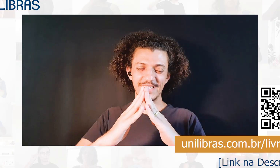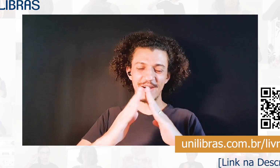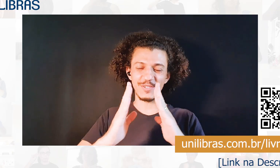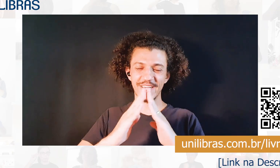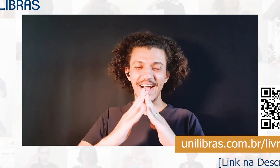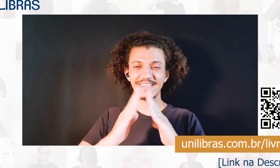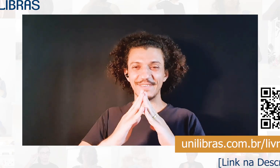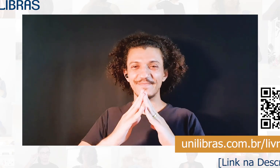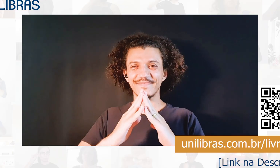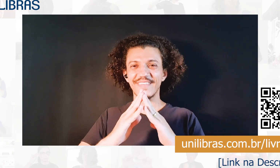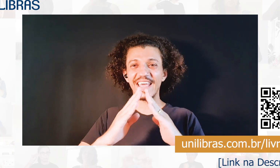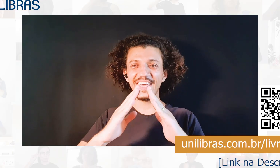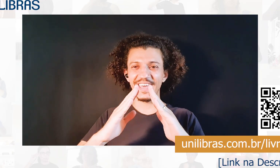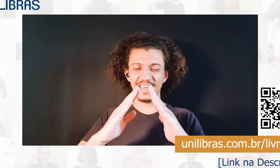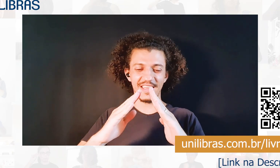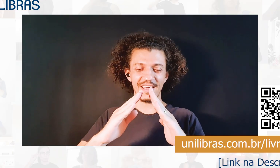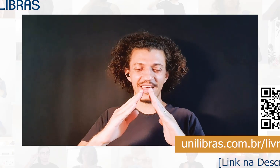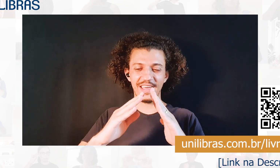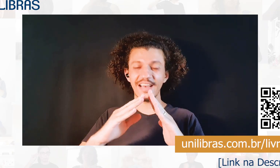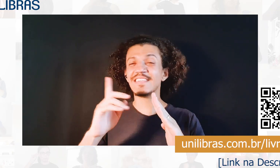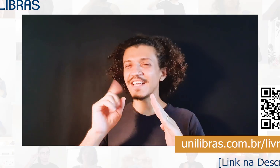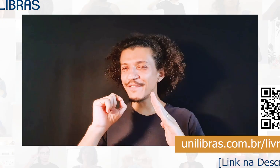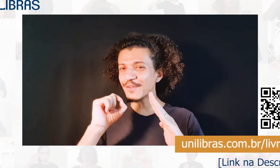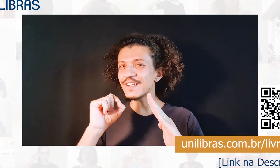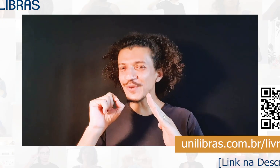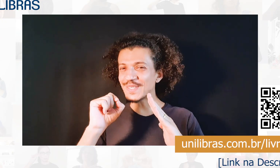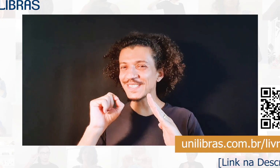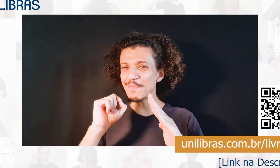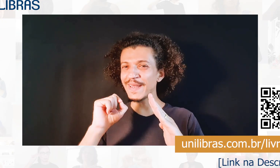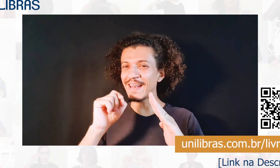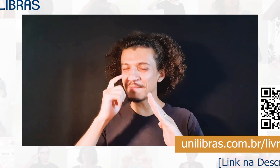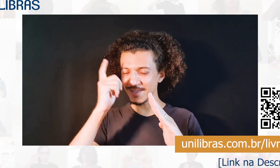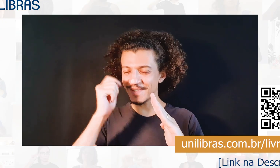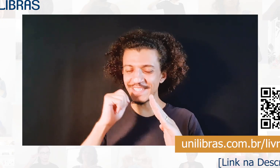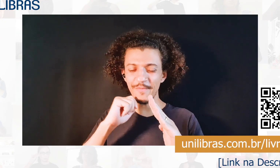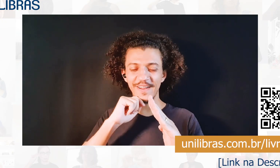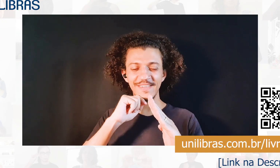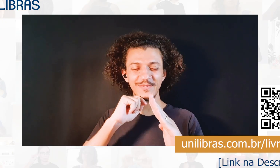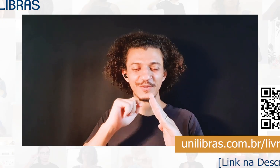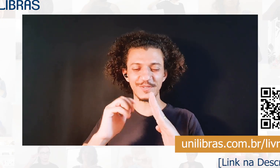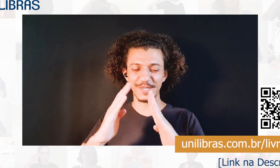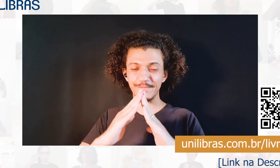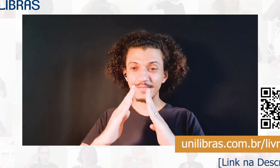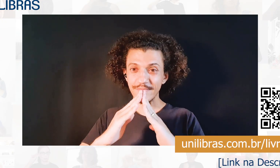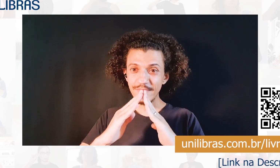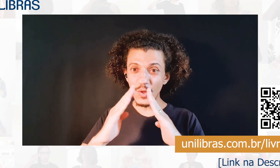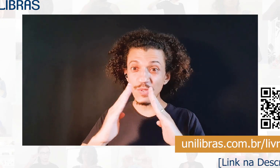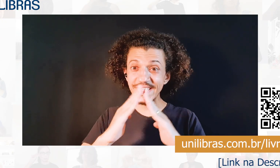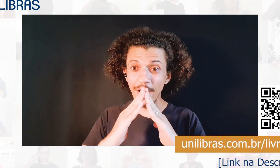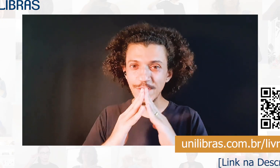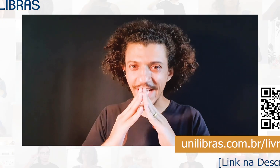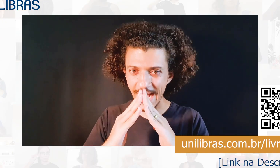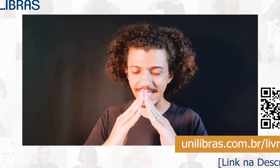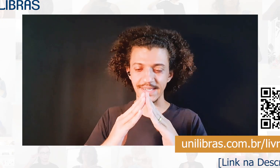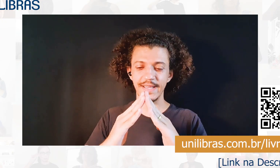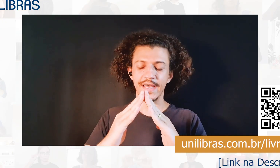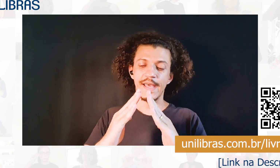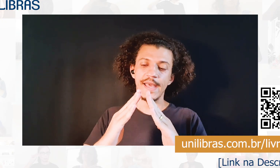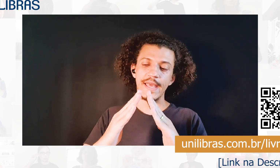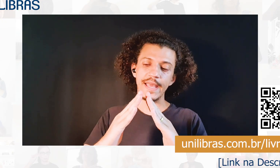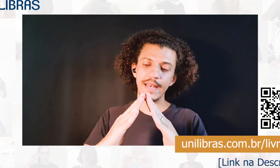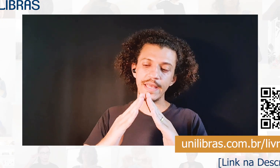o sinal de casa e ele significa outras coisas também na lei. Mas eu vou deixar para ler isso no outro dia. O sinal de